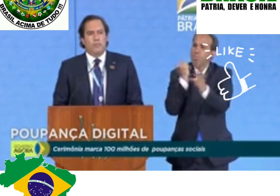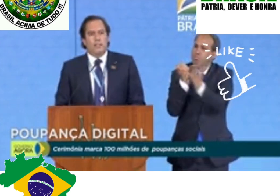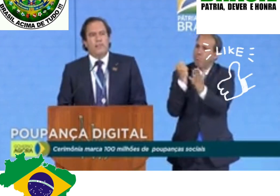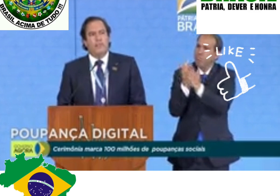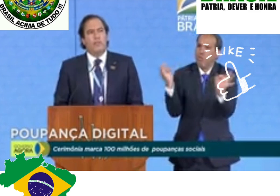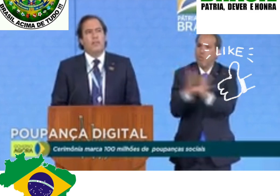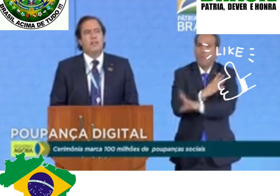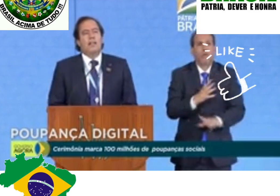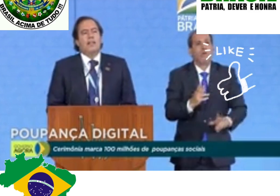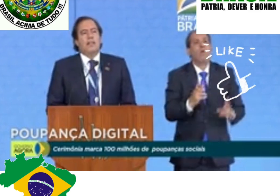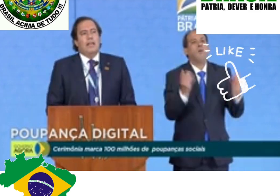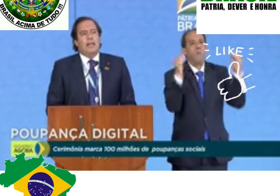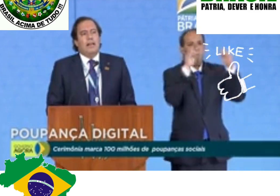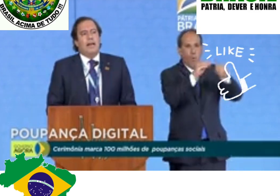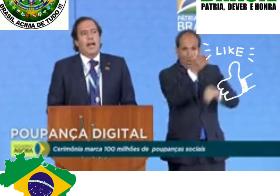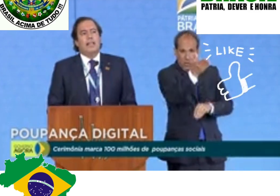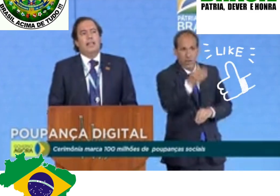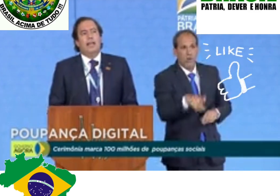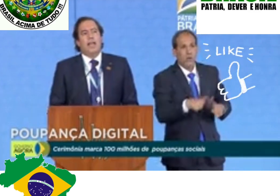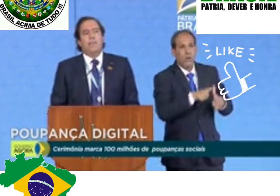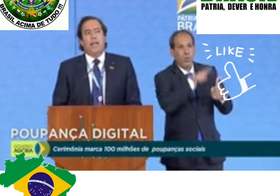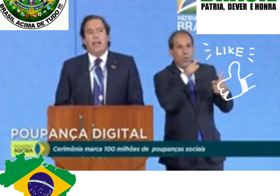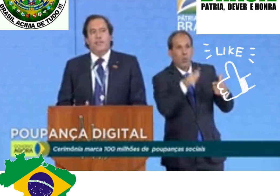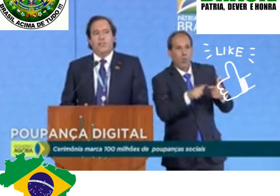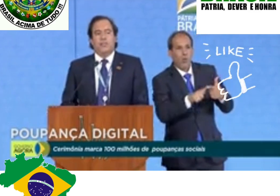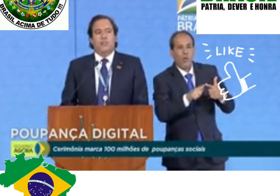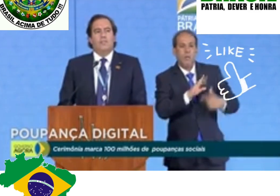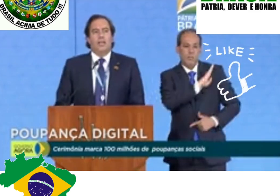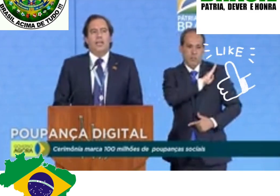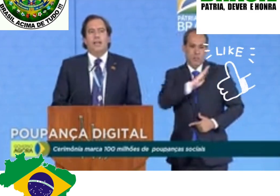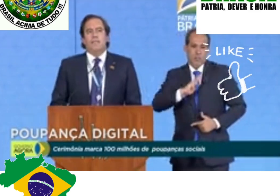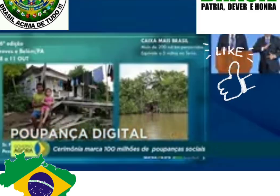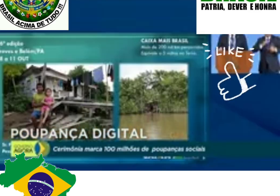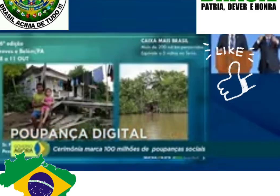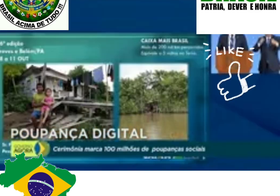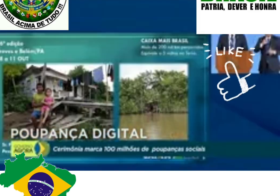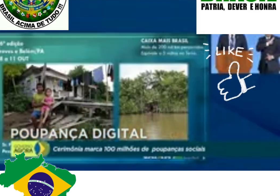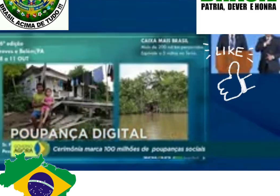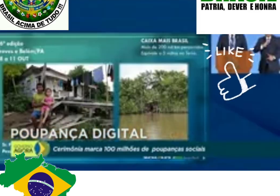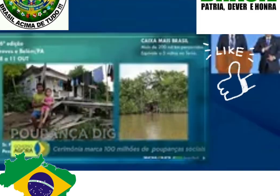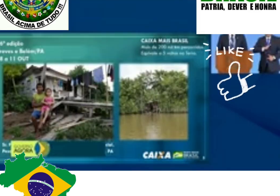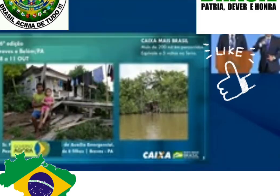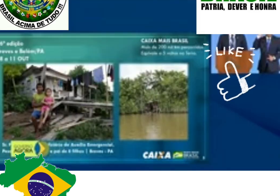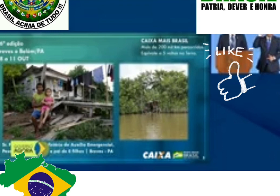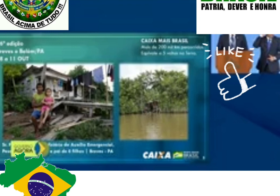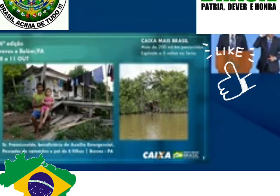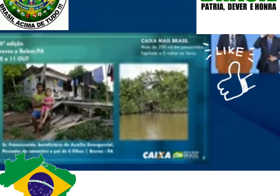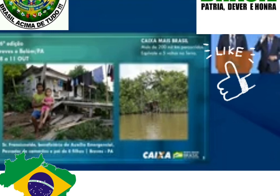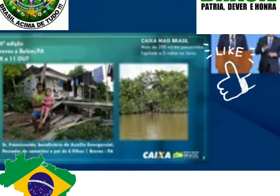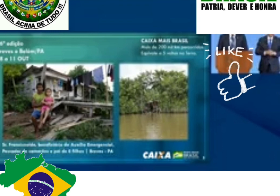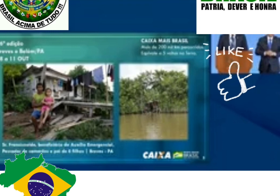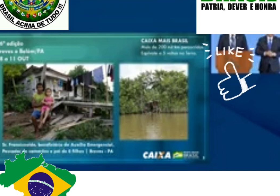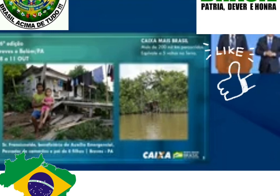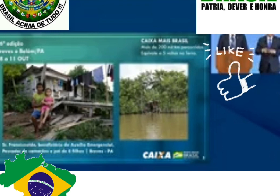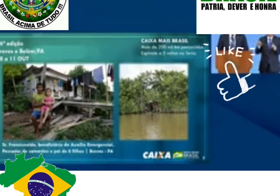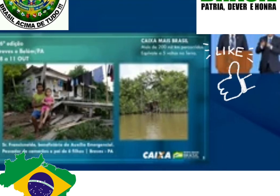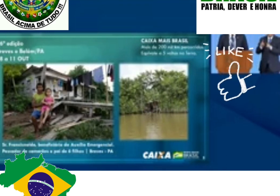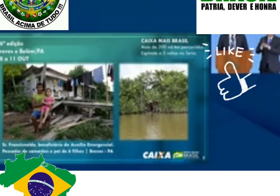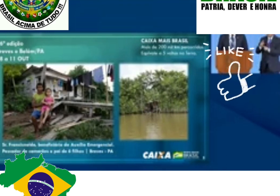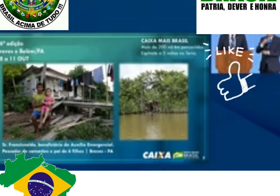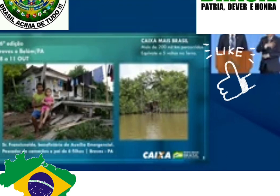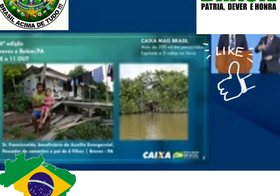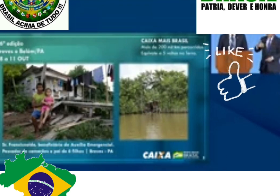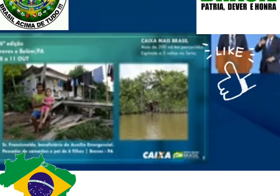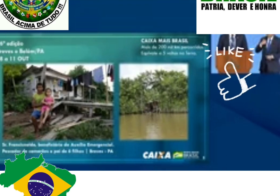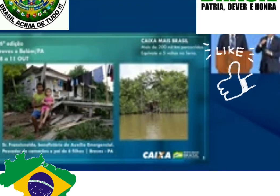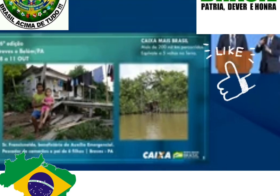incluiu. Pode passar, por favor? Aqui em Breves, em Belém, quando, inclusive, a primeira-dama, o